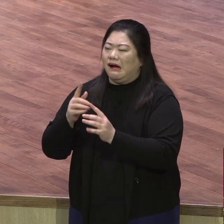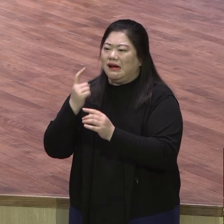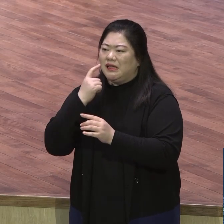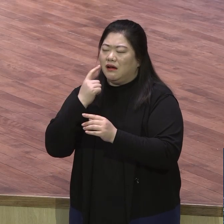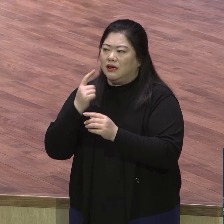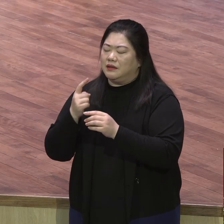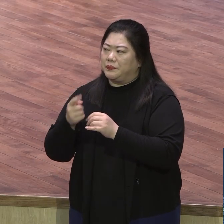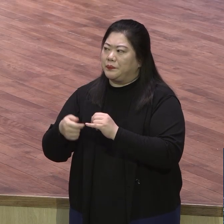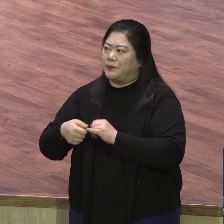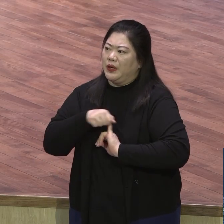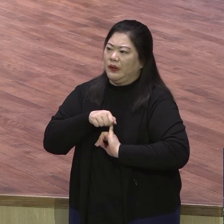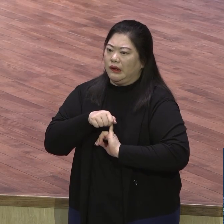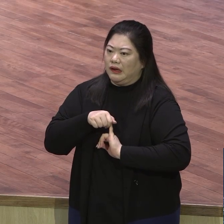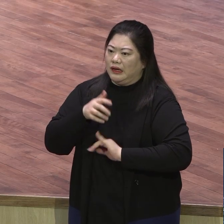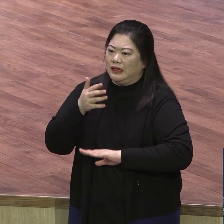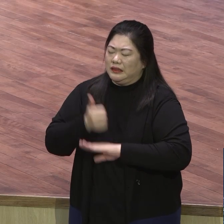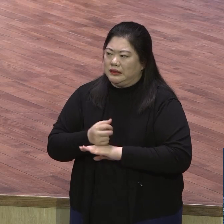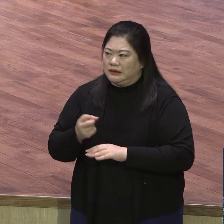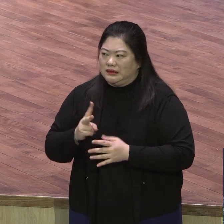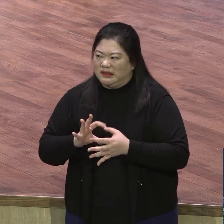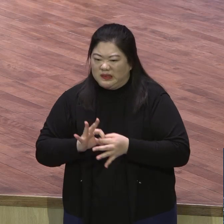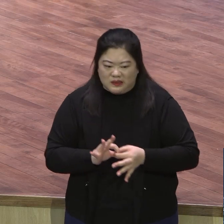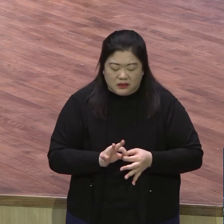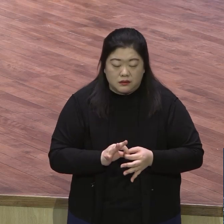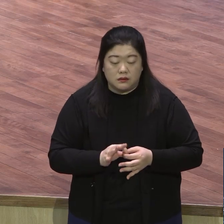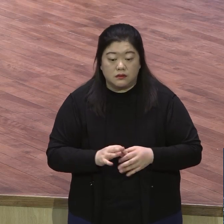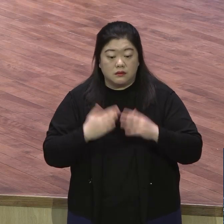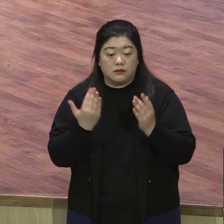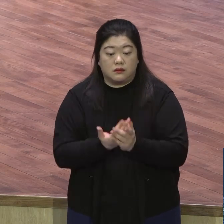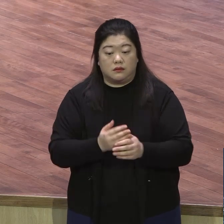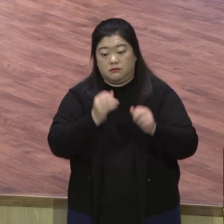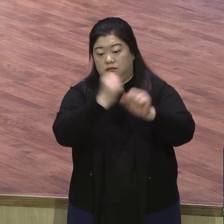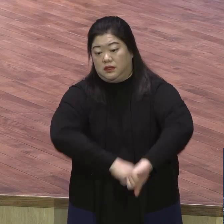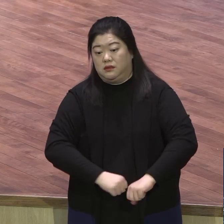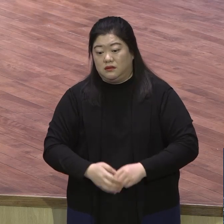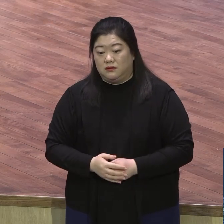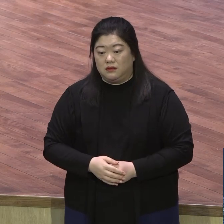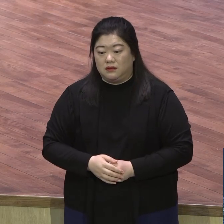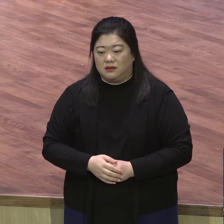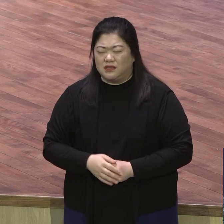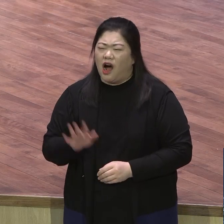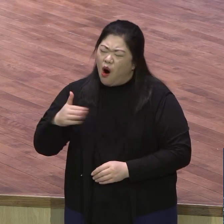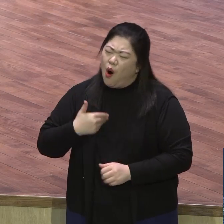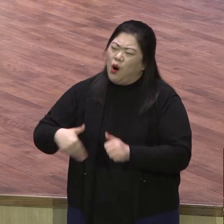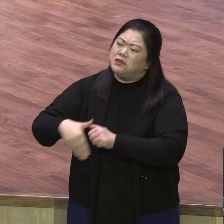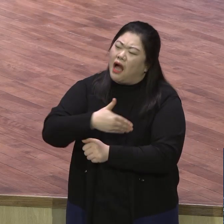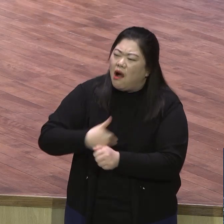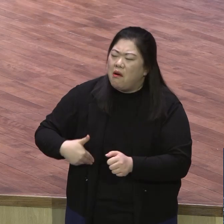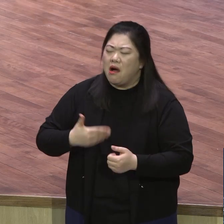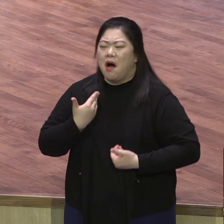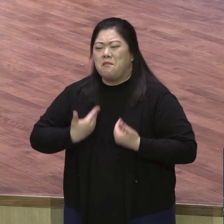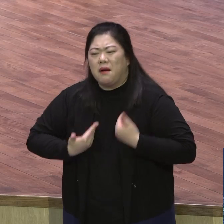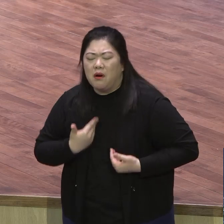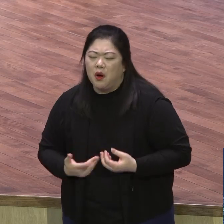변명해본들 소용없어요. 그때 내 심정이 내 행편이 내 여건이 그때 이래서 저를 걸 수밖에 없었다.